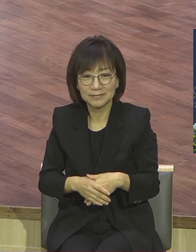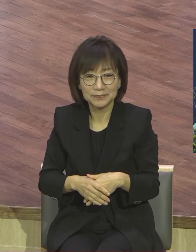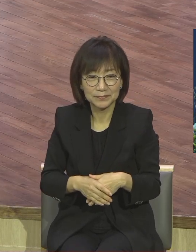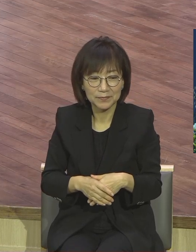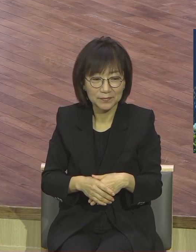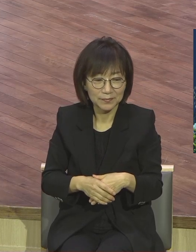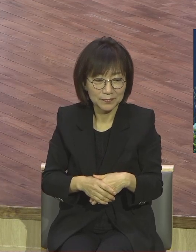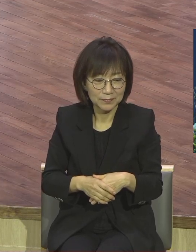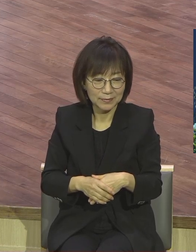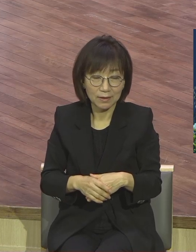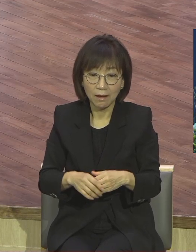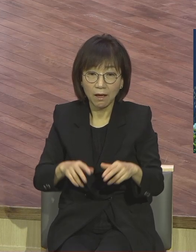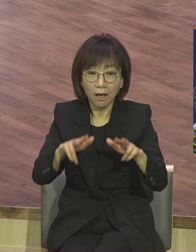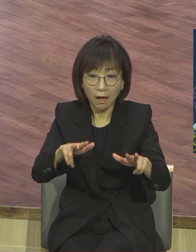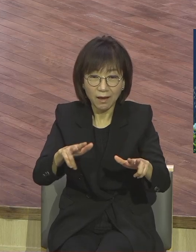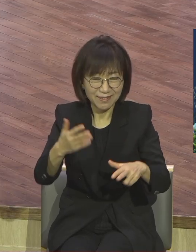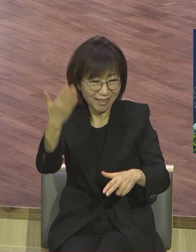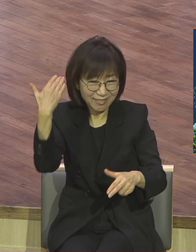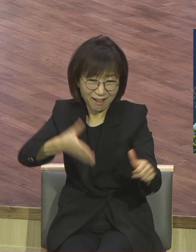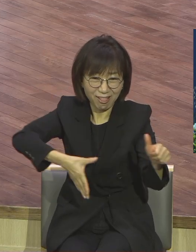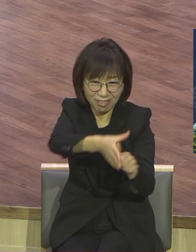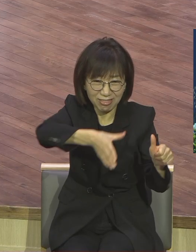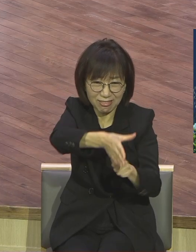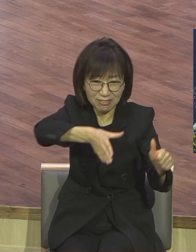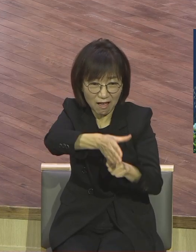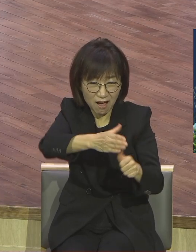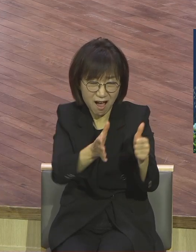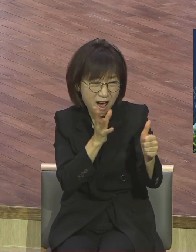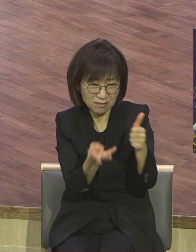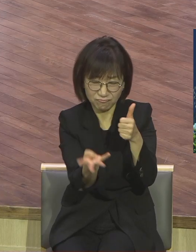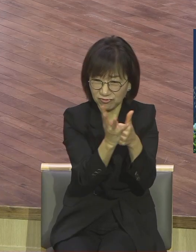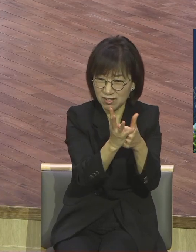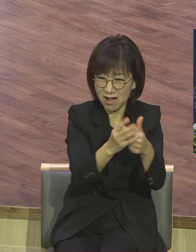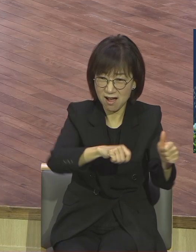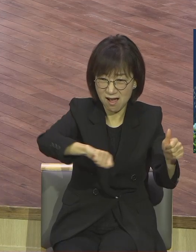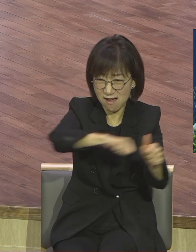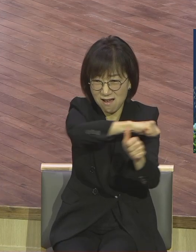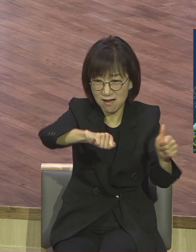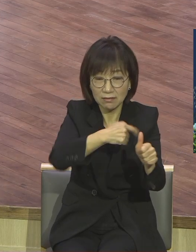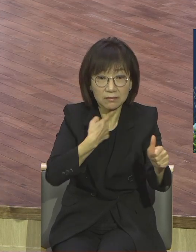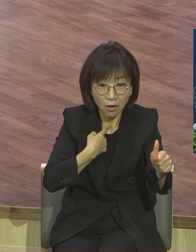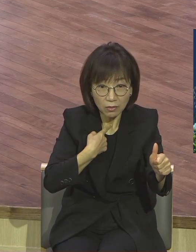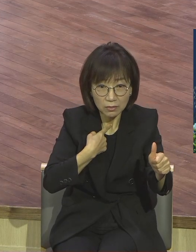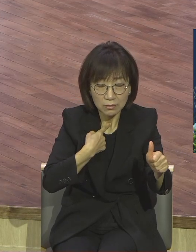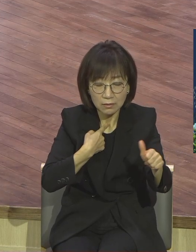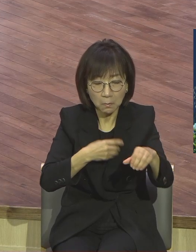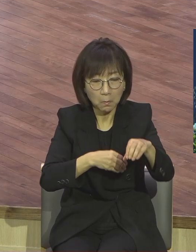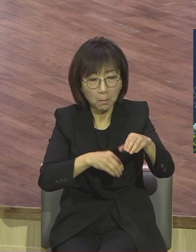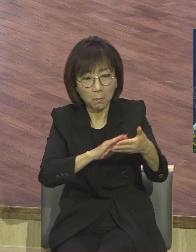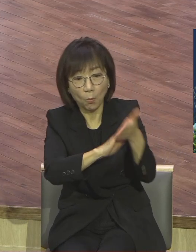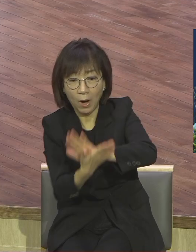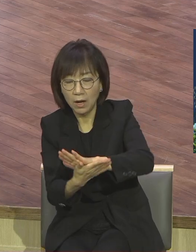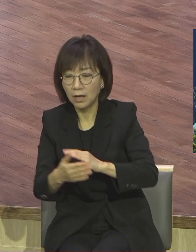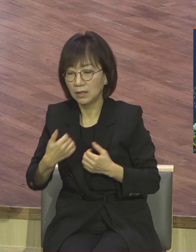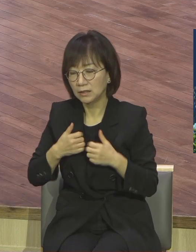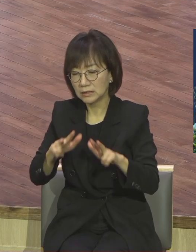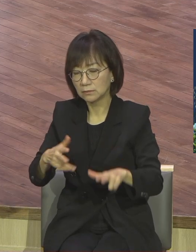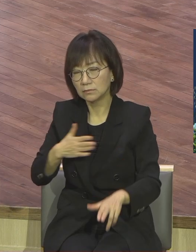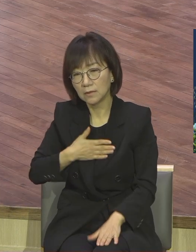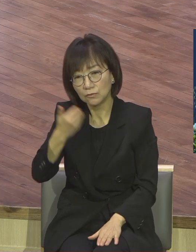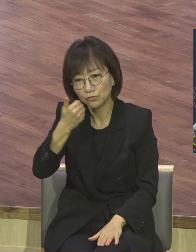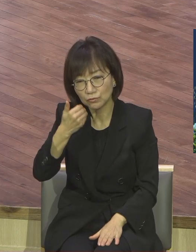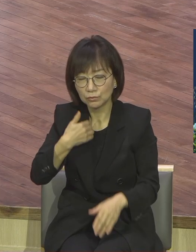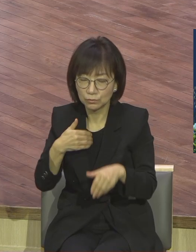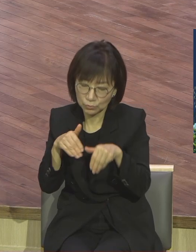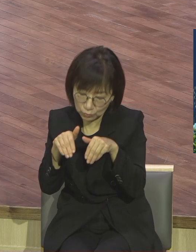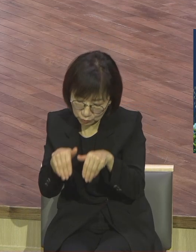이제는 예수 그리스도의 종이라고 당당히, 종이라고, 나는 그리스도의 종이라고 그렇게 고백을 합니다. 이